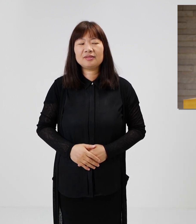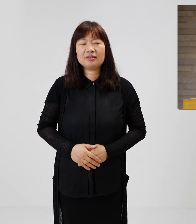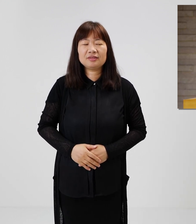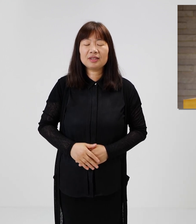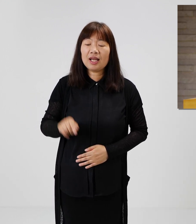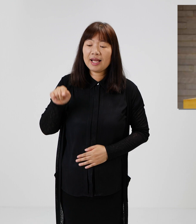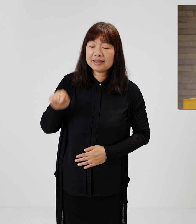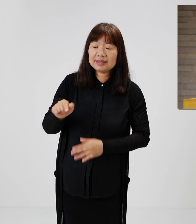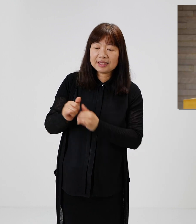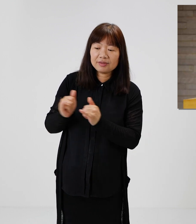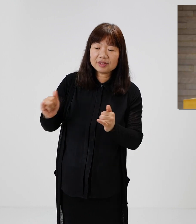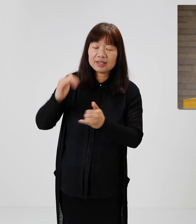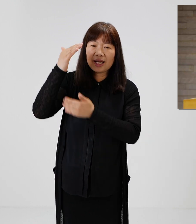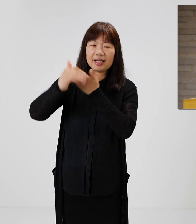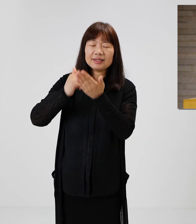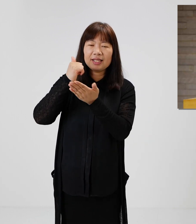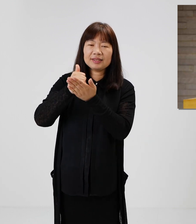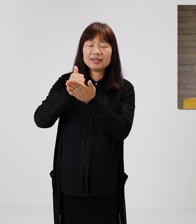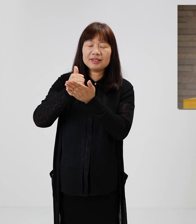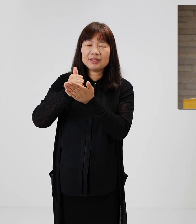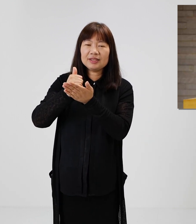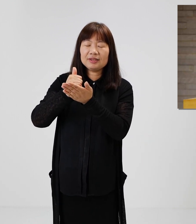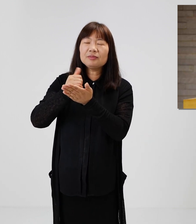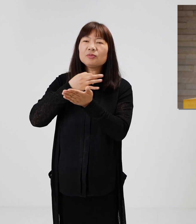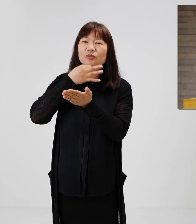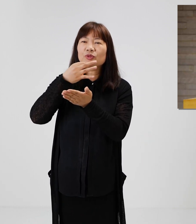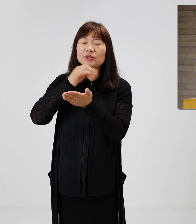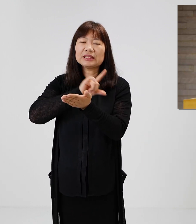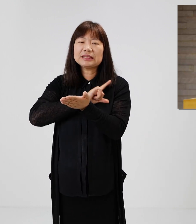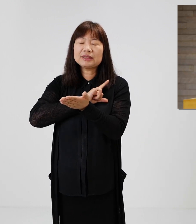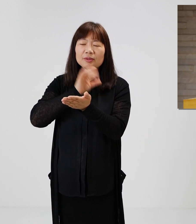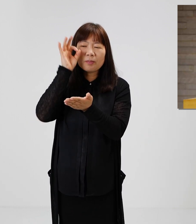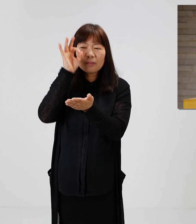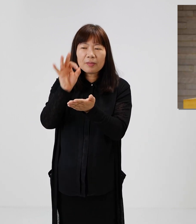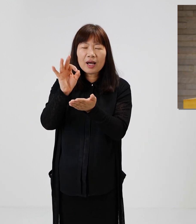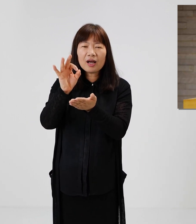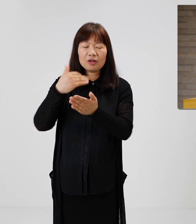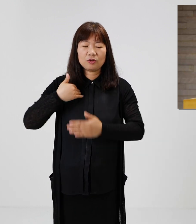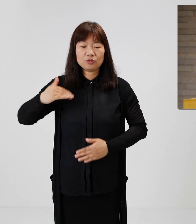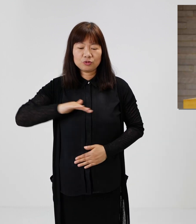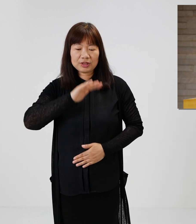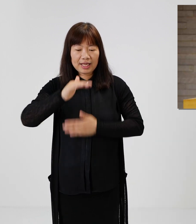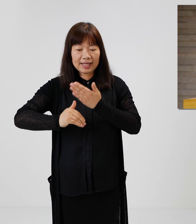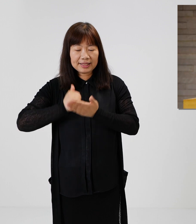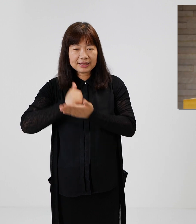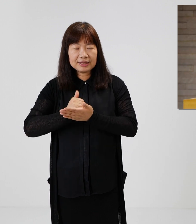하나님에 대해서 부르는 호칭을 잘 보세요. 우리